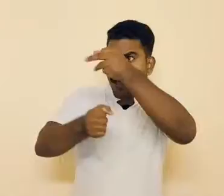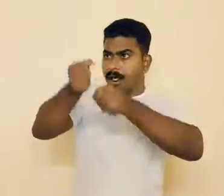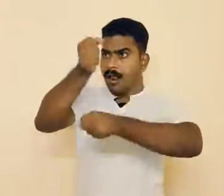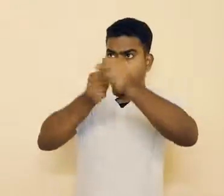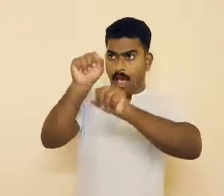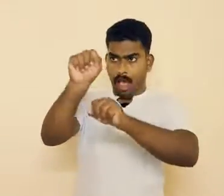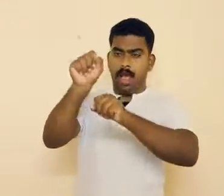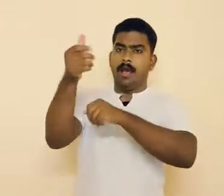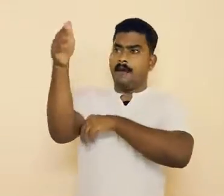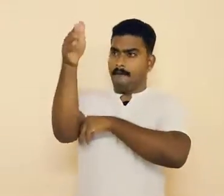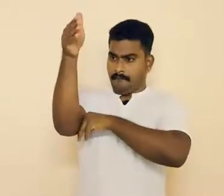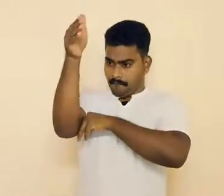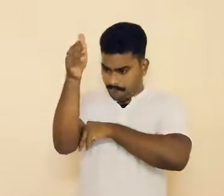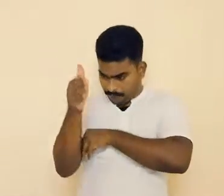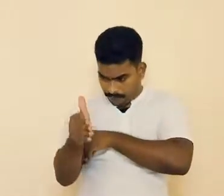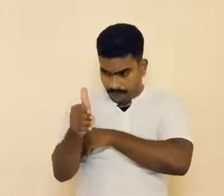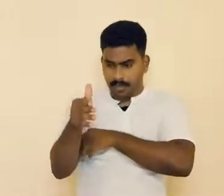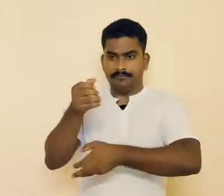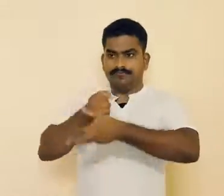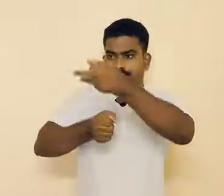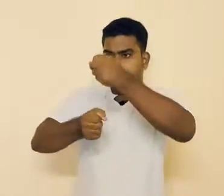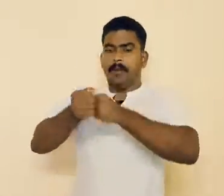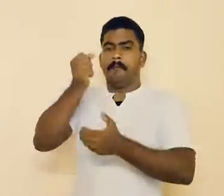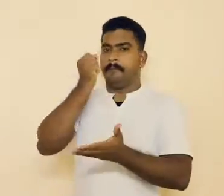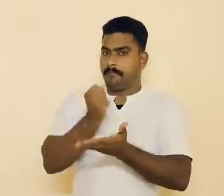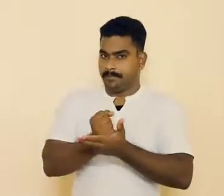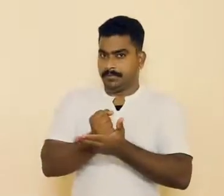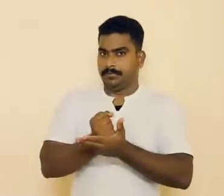ബ്രസീലിൽ 3 ലക്ഷം പേരാണ് കോവിഡ് രോഗബാധിതരായത്.